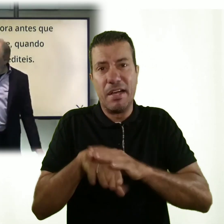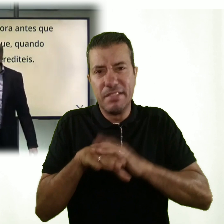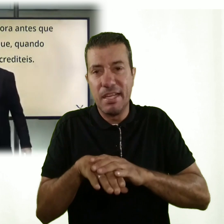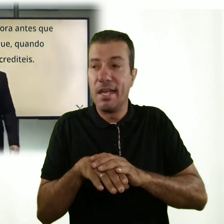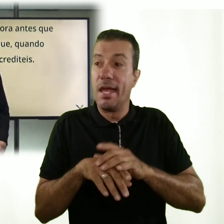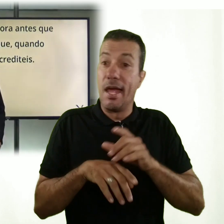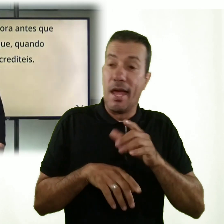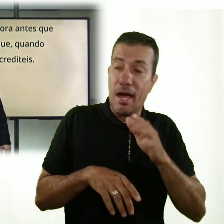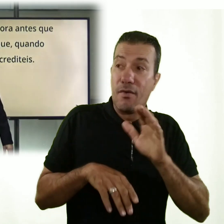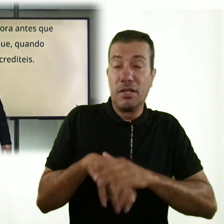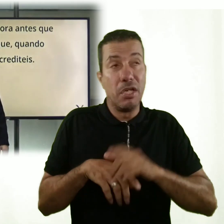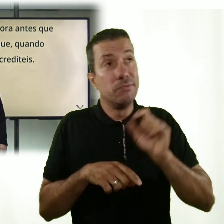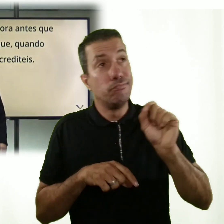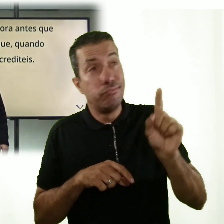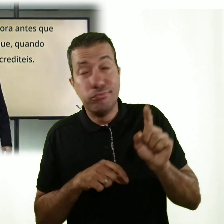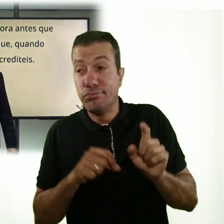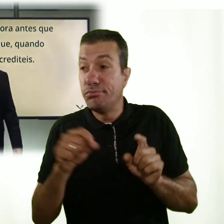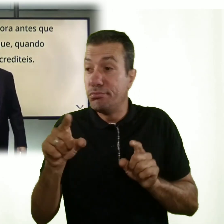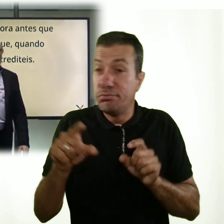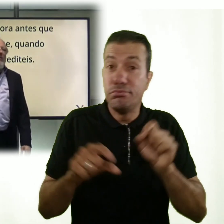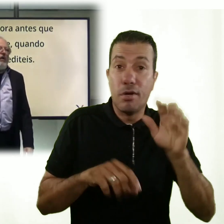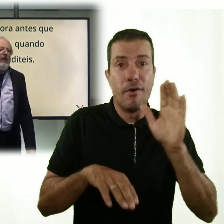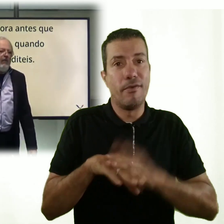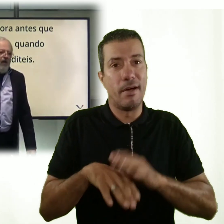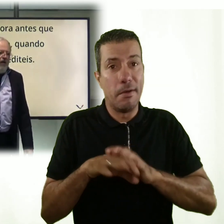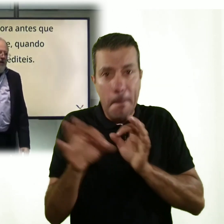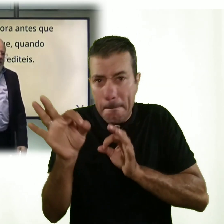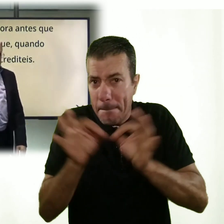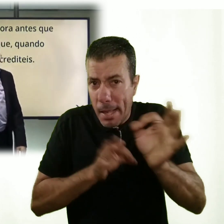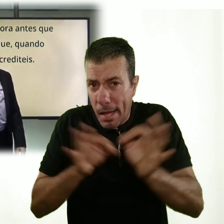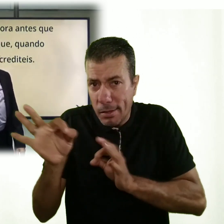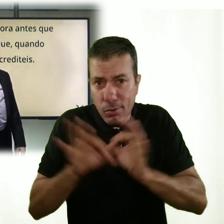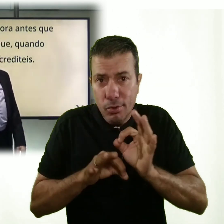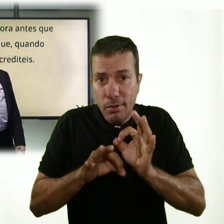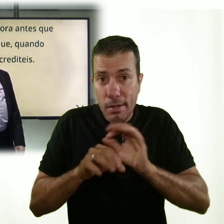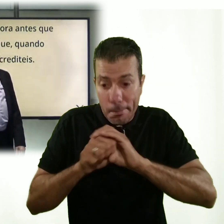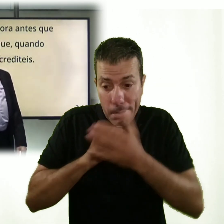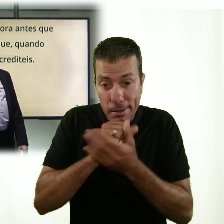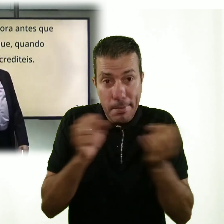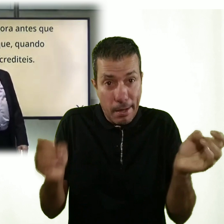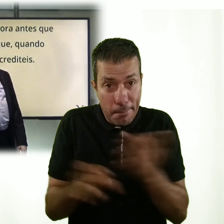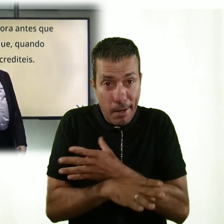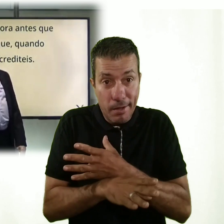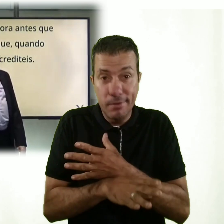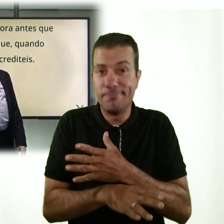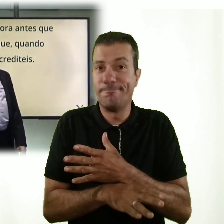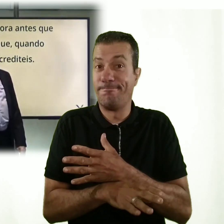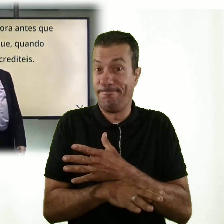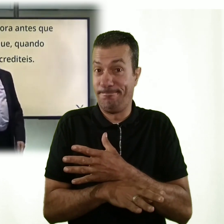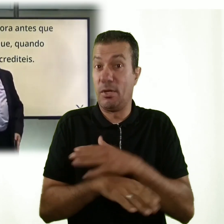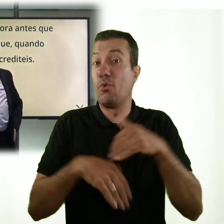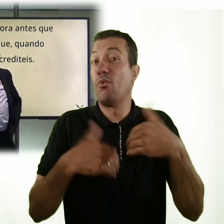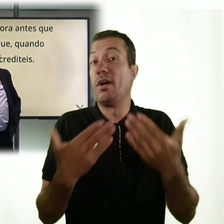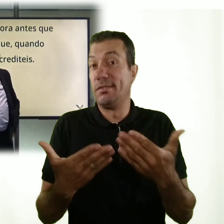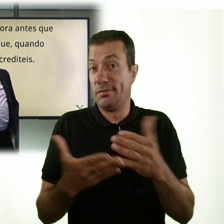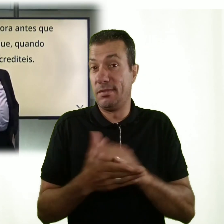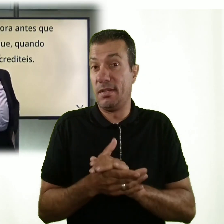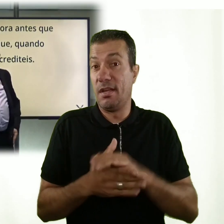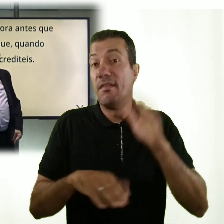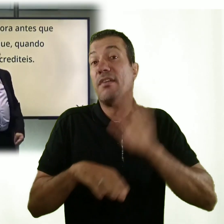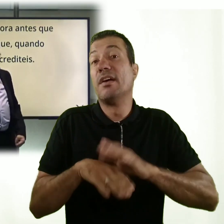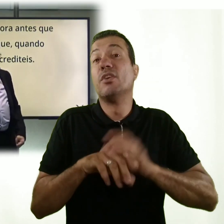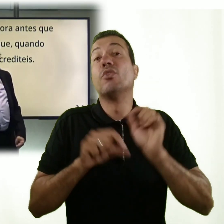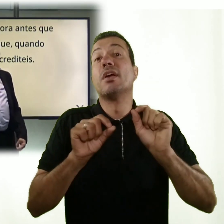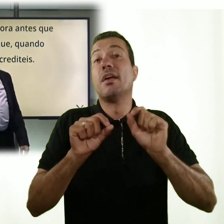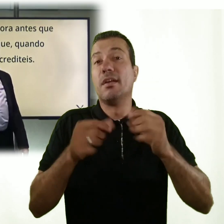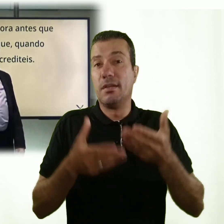fazendo planos para acabar com a pandemia. Quando acabar a pandemia, o que você vai fazer? Eu